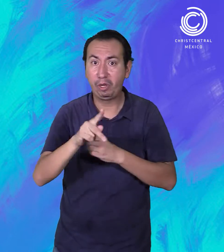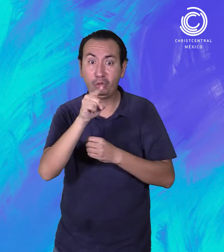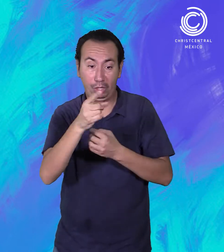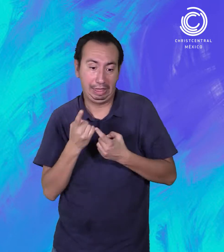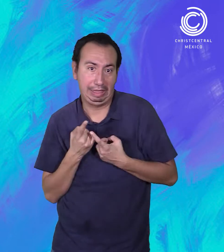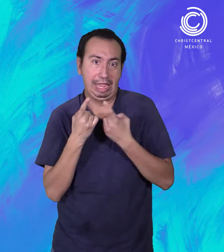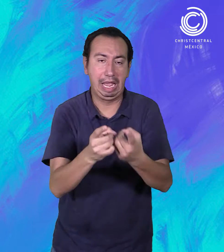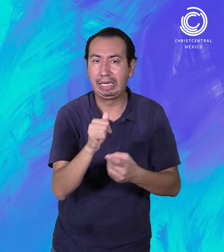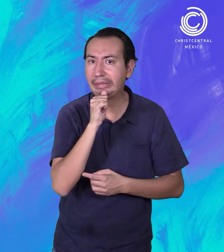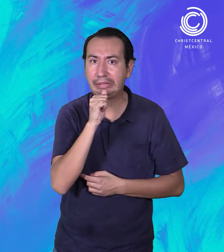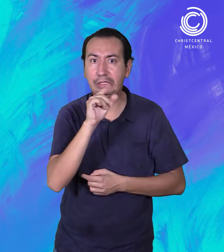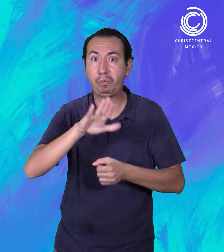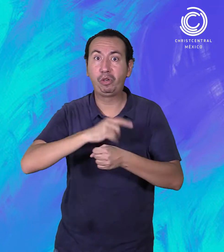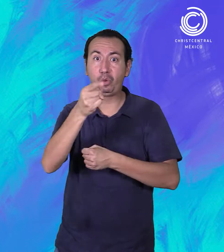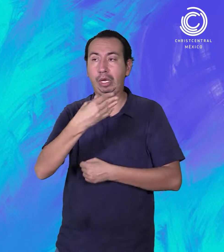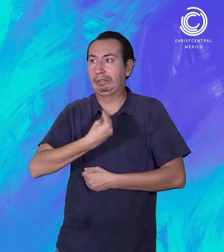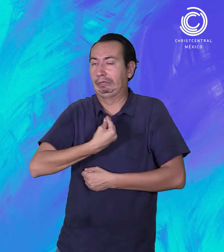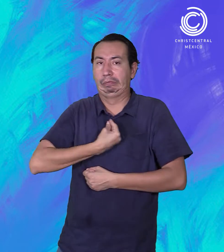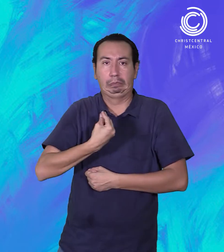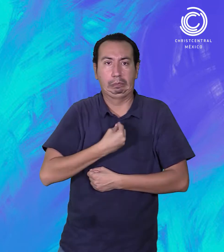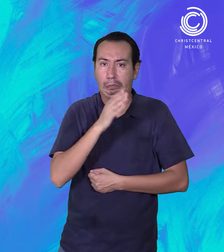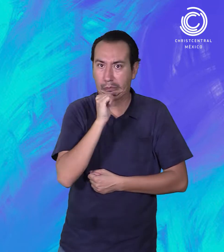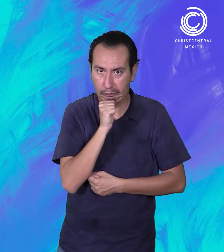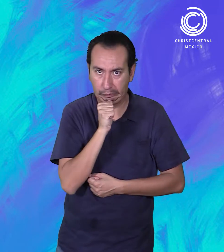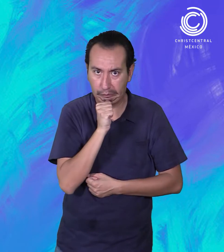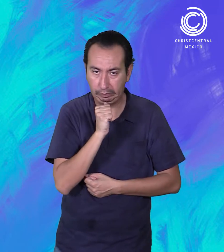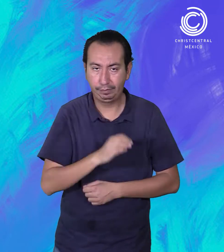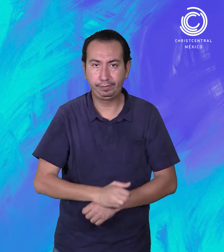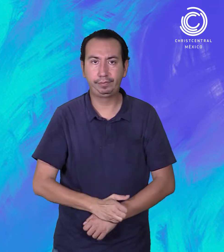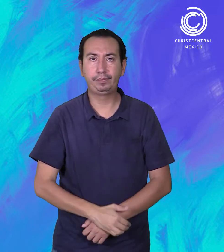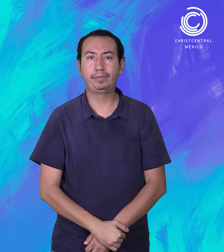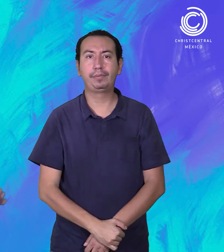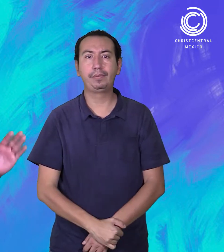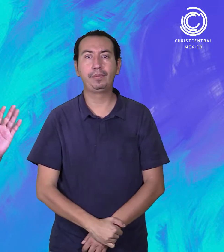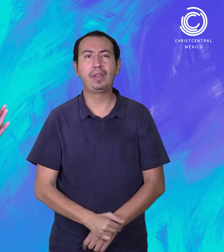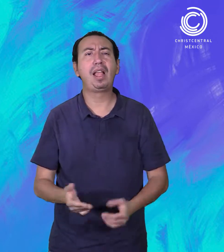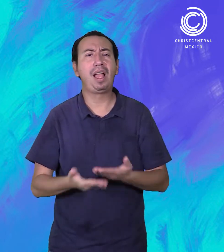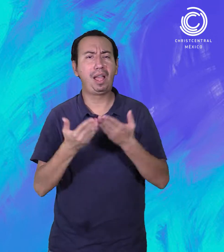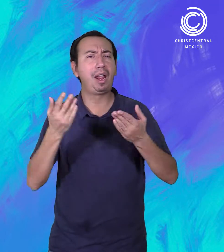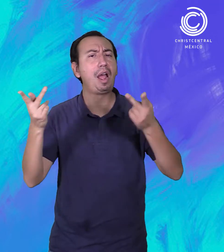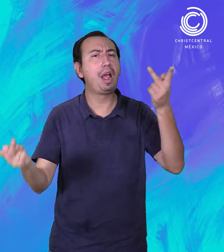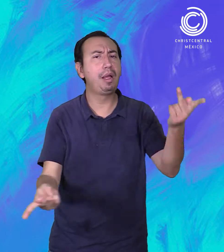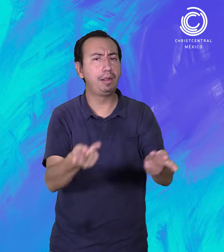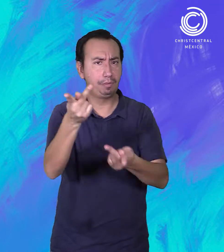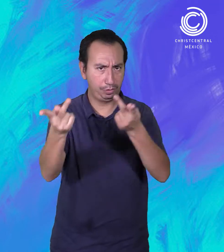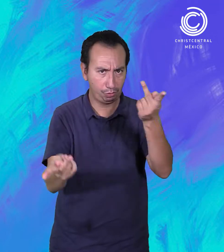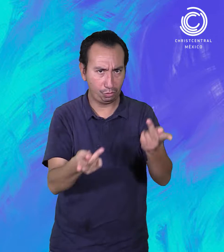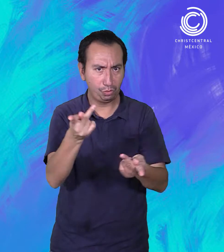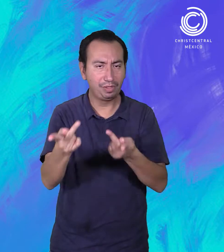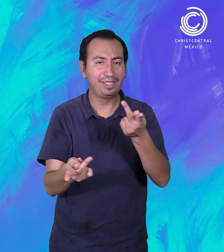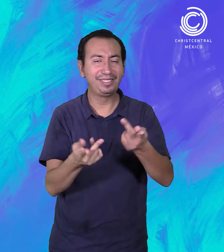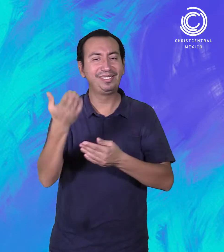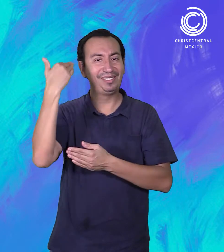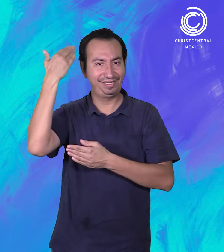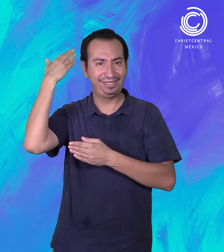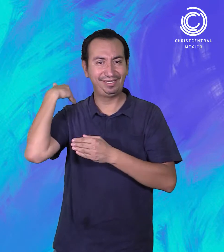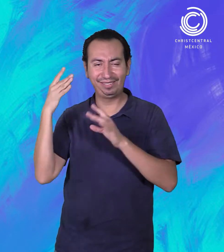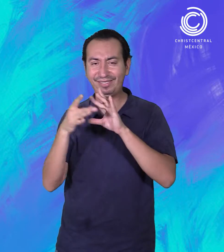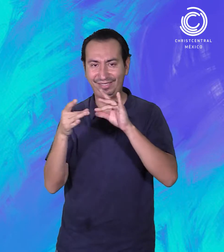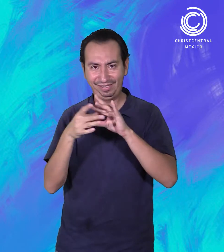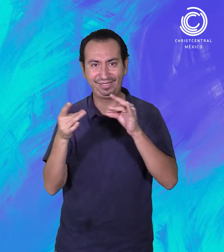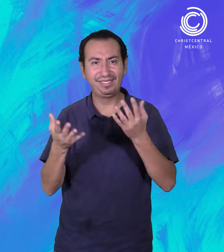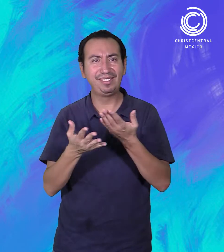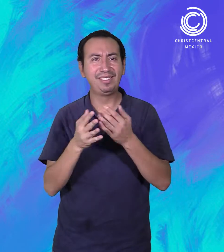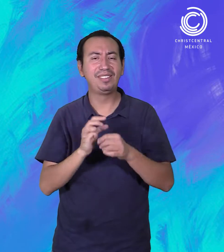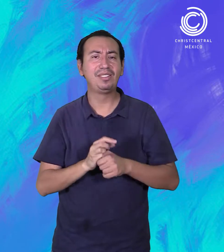sobrellevar. Comienzo entonces también preguntándoles, una pregunta que les he hecho en otras ocasiones